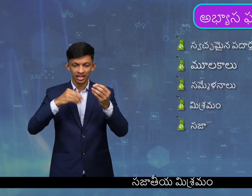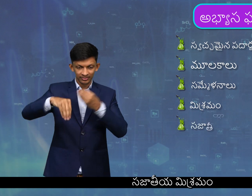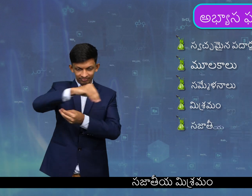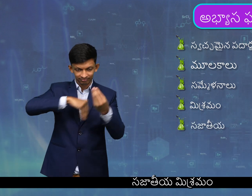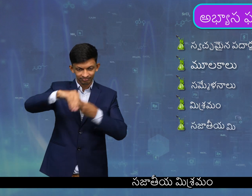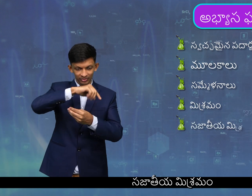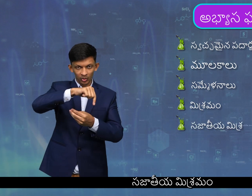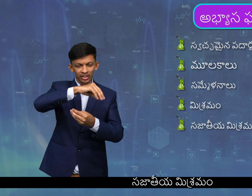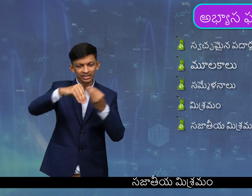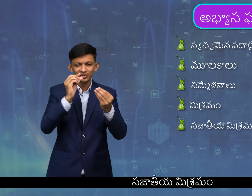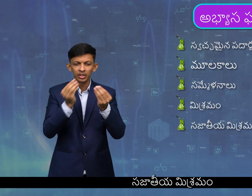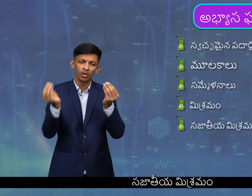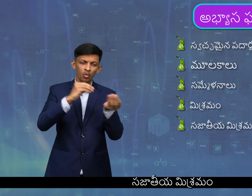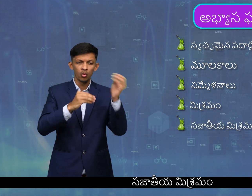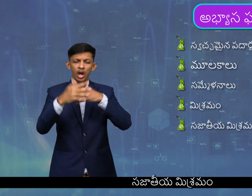సజాతీయ మిశ్రమం,